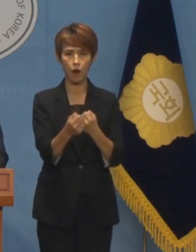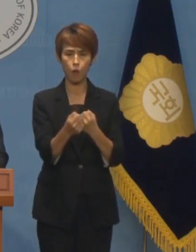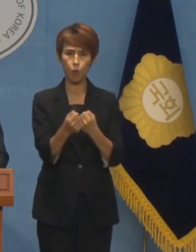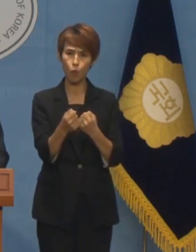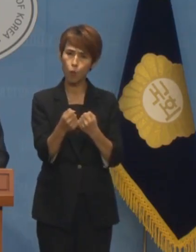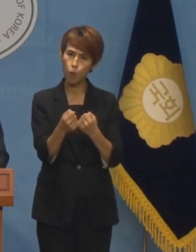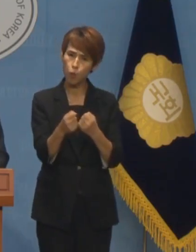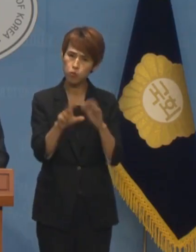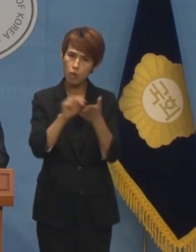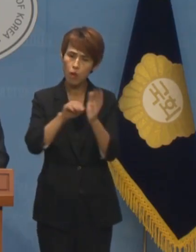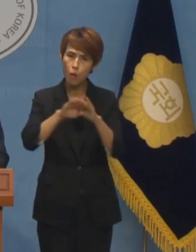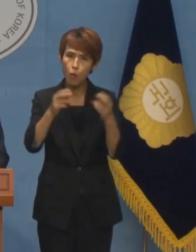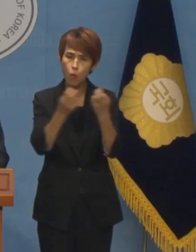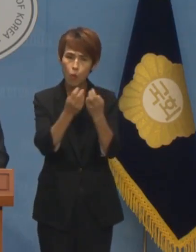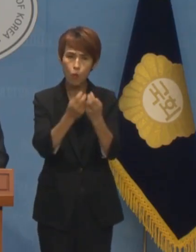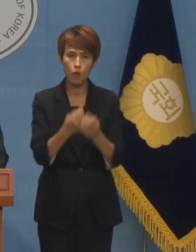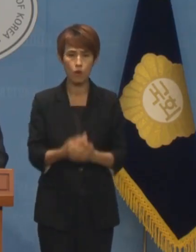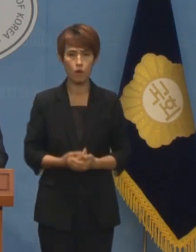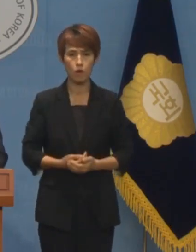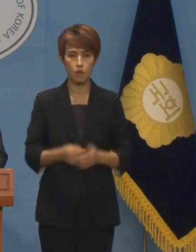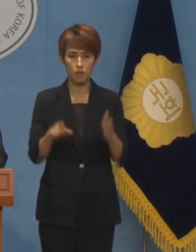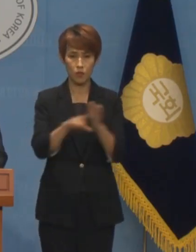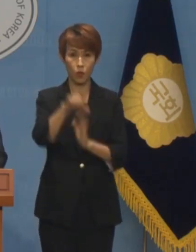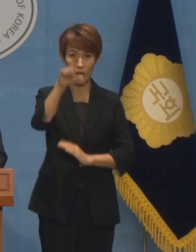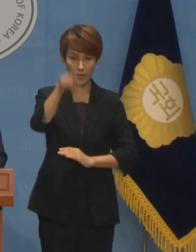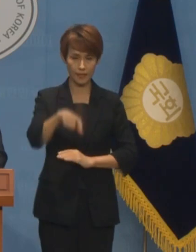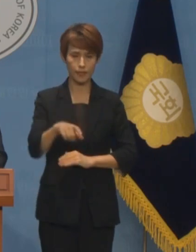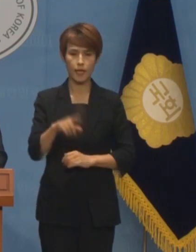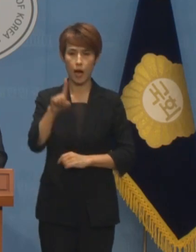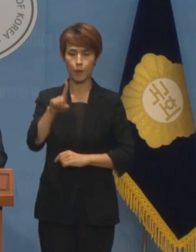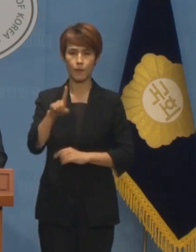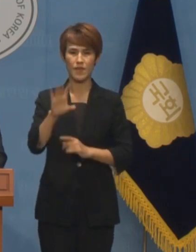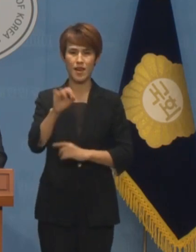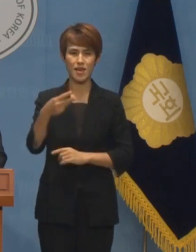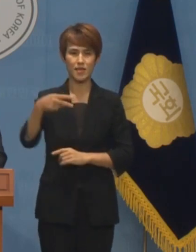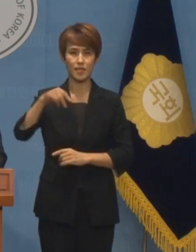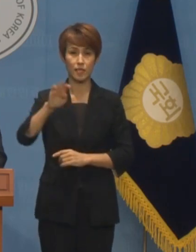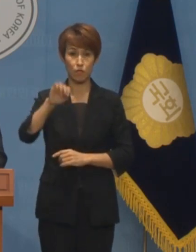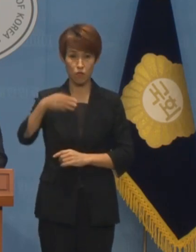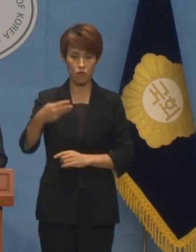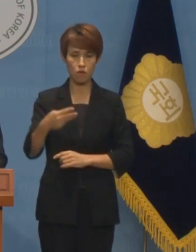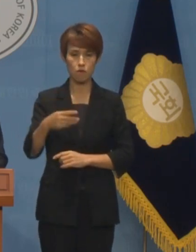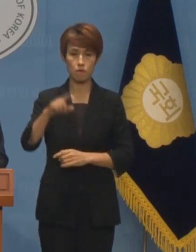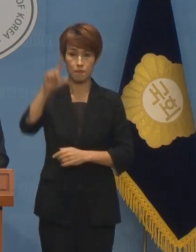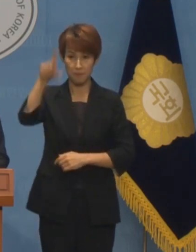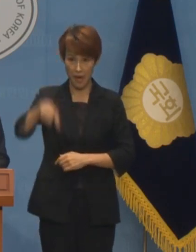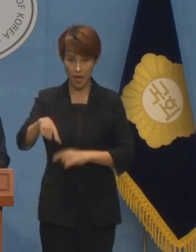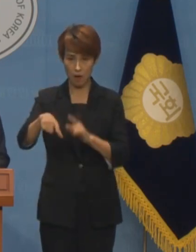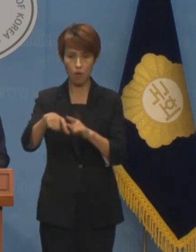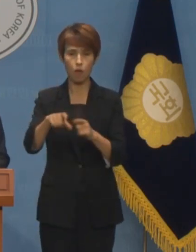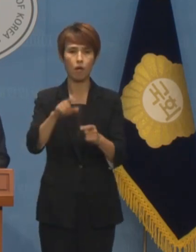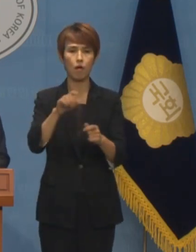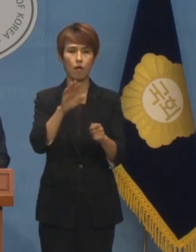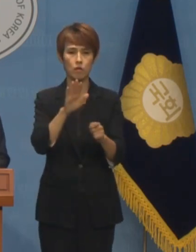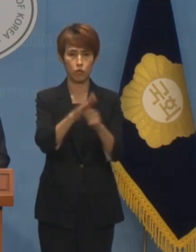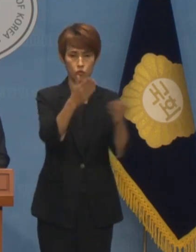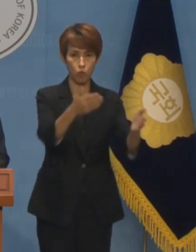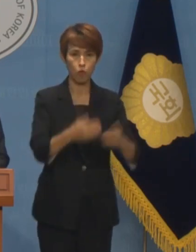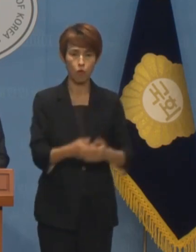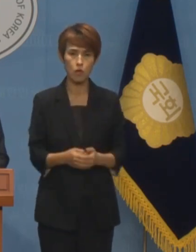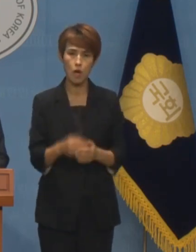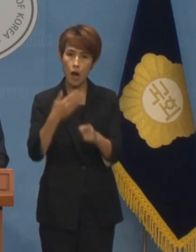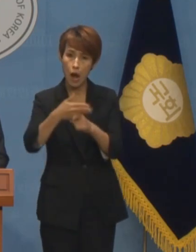거냐. 신용카드 일시불은 처리해 준다고 했는데, 그러면 할부